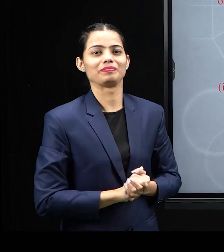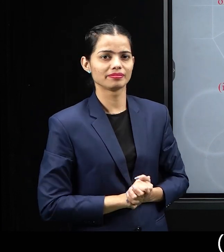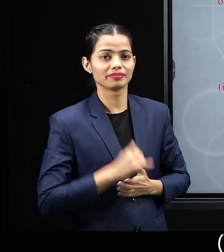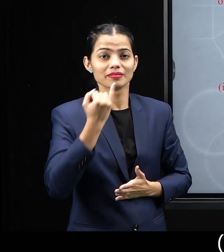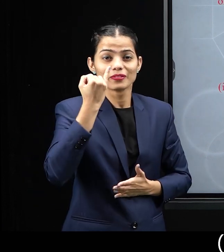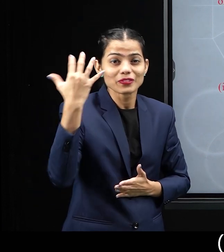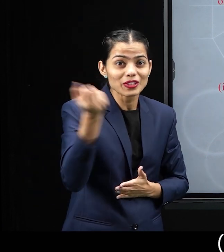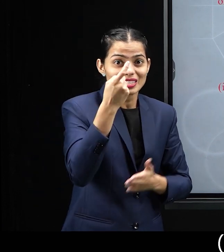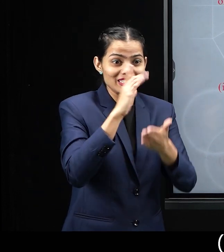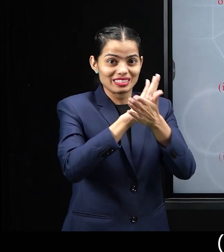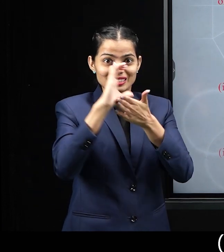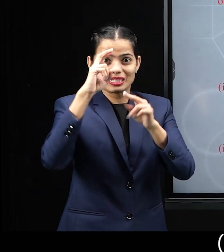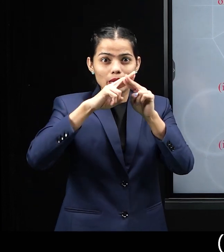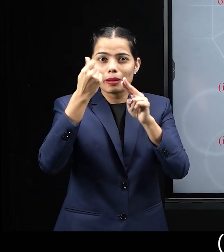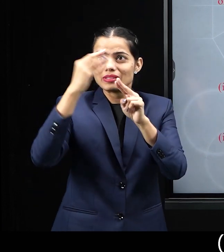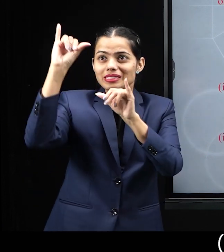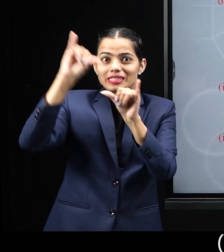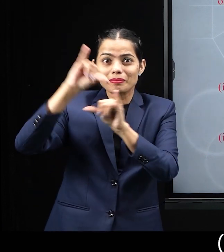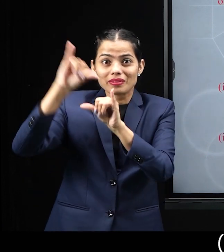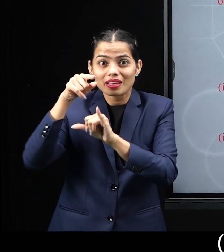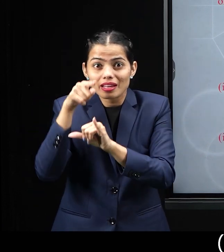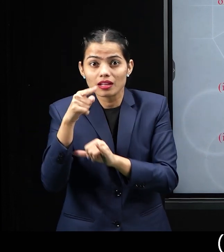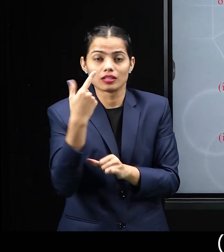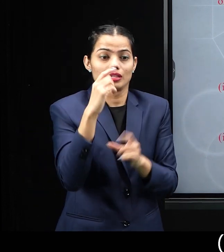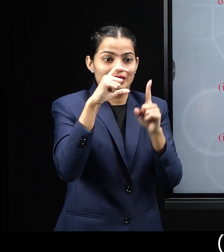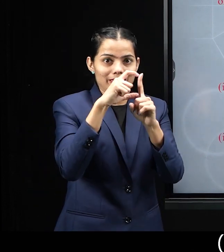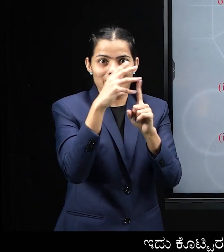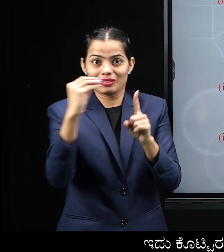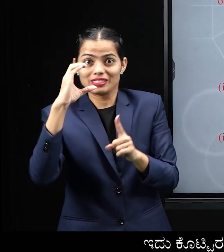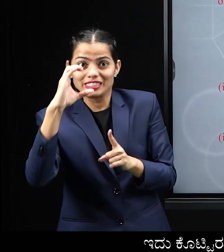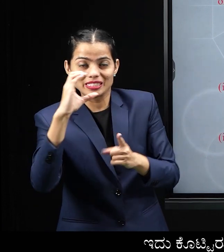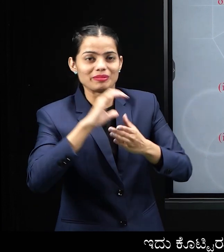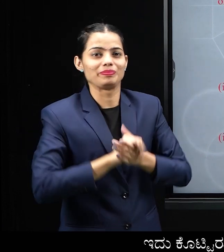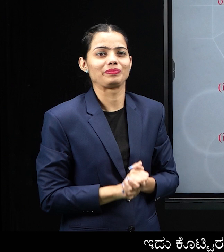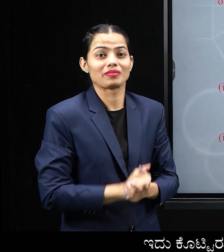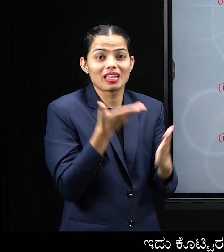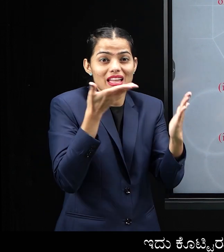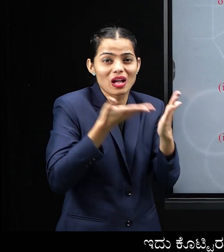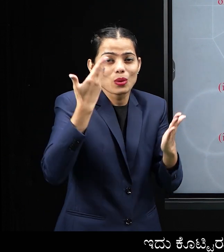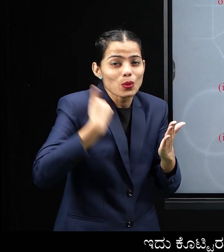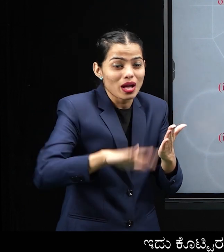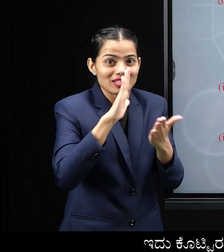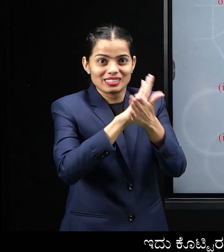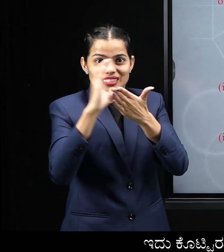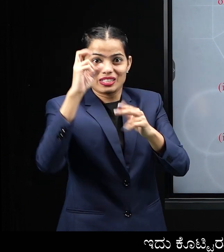D ಮತ್ತು C ನ HCF ಅನ್ನು ಹುಡುಕಿ ಇದು ಕೊಟ್ಟಿರುವ 3 ಸಂಖ್ಯೆಗಳ